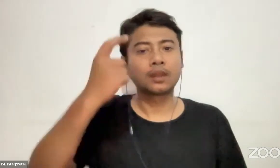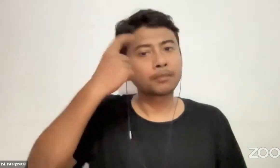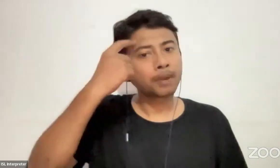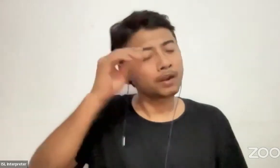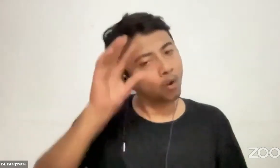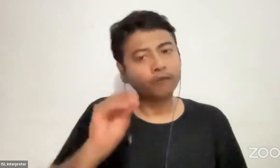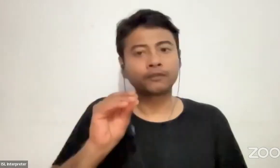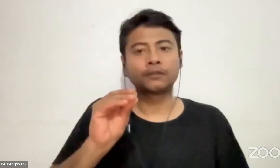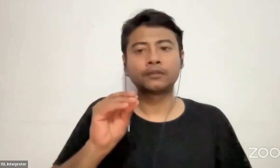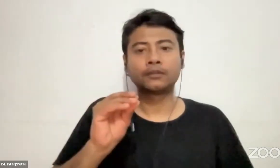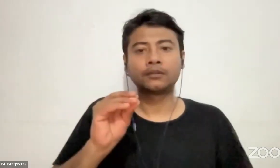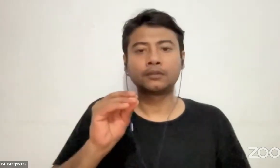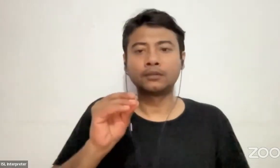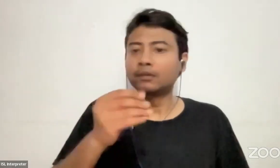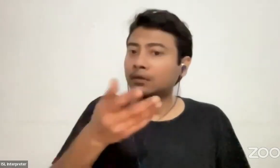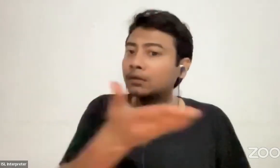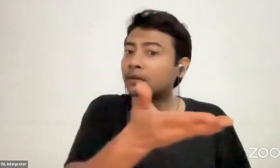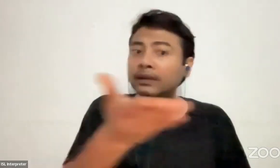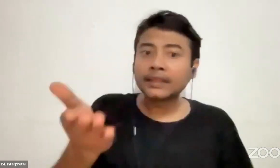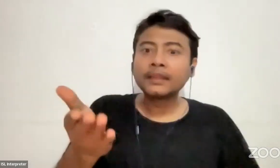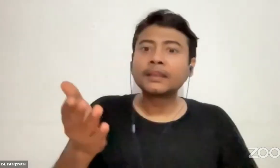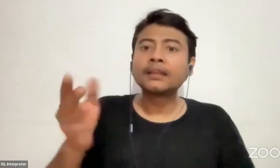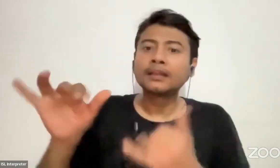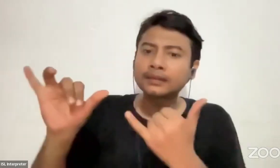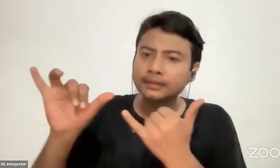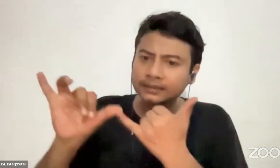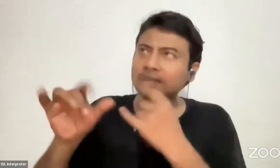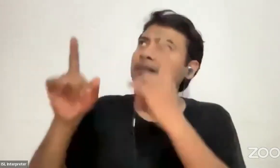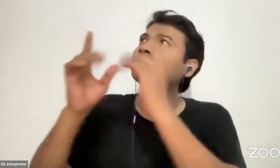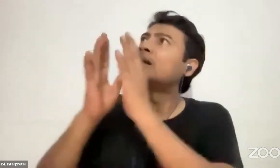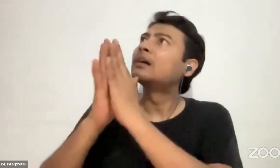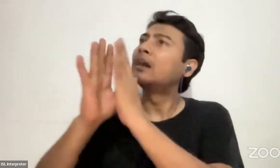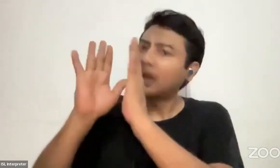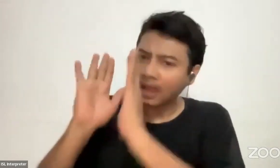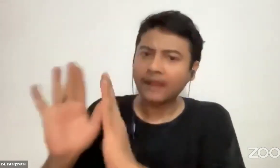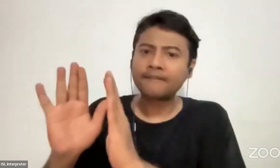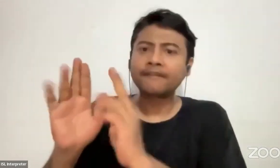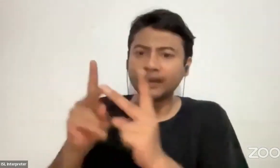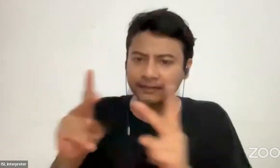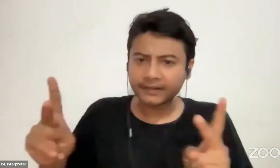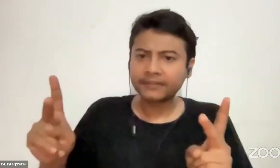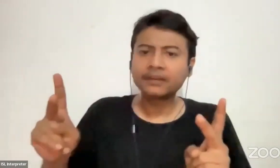ठीक से नहीं जानते और क्या सोचते हैं कि पहले मैं निराकार था,